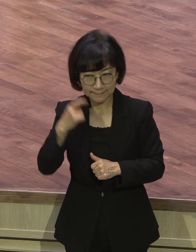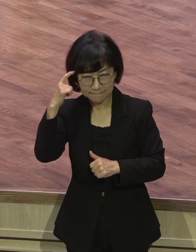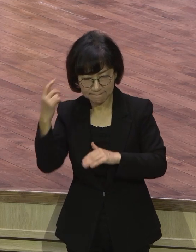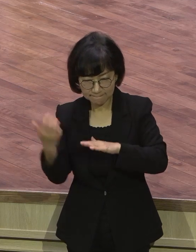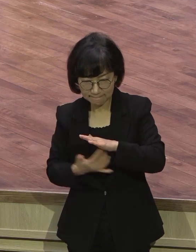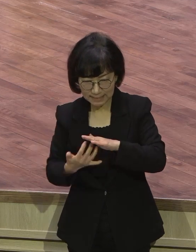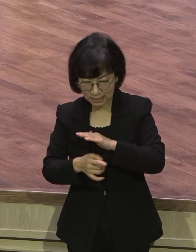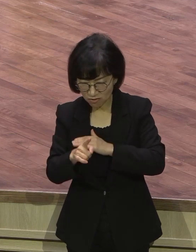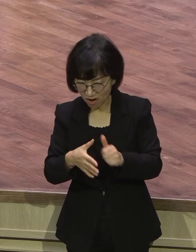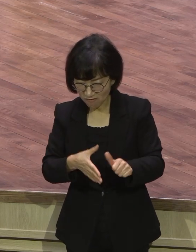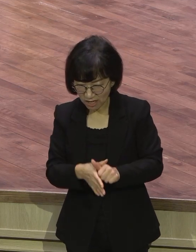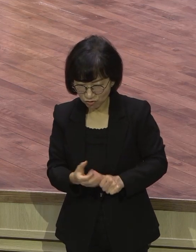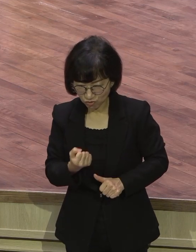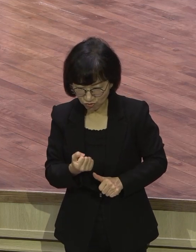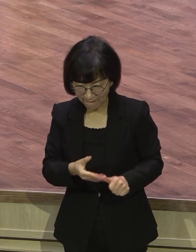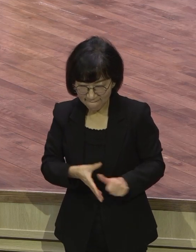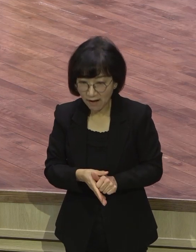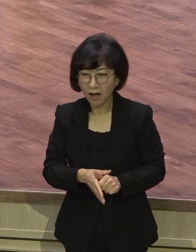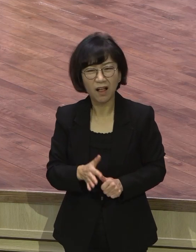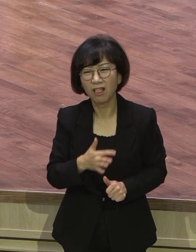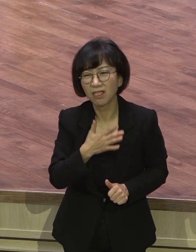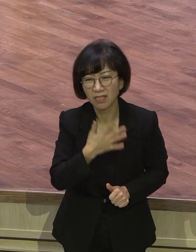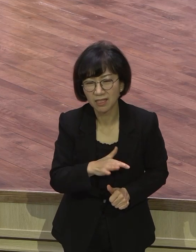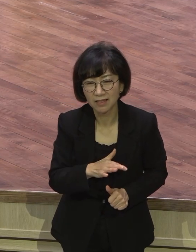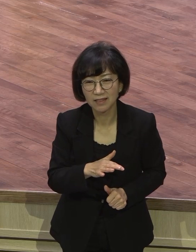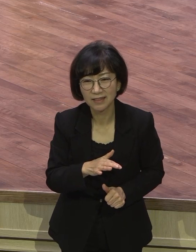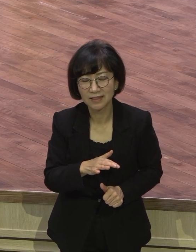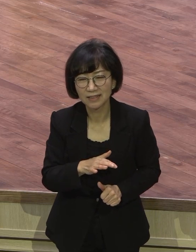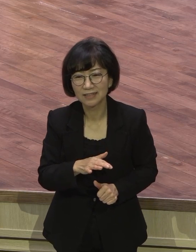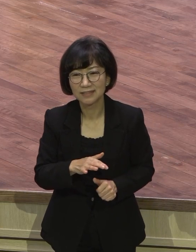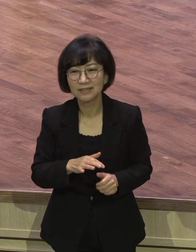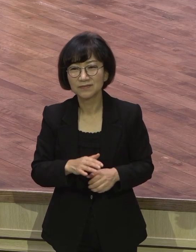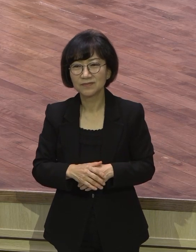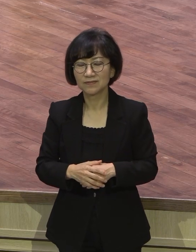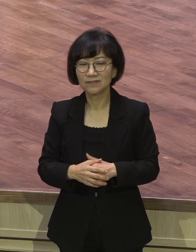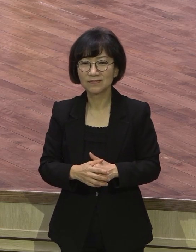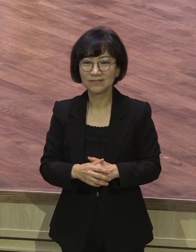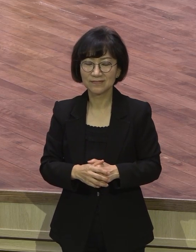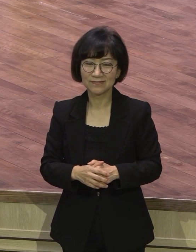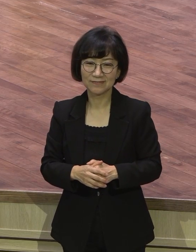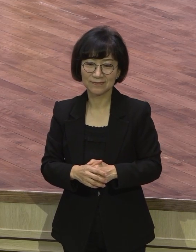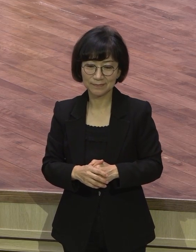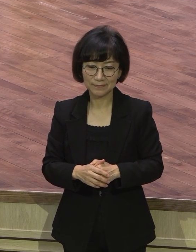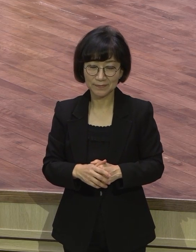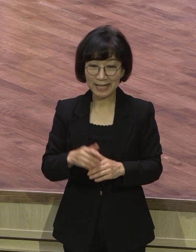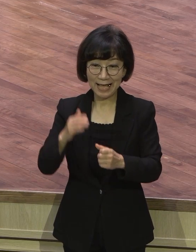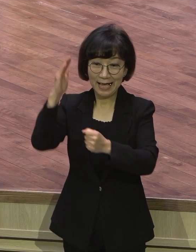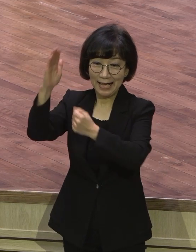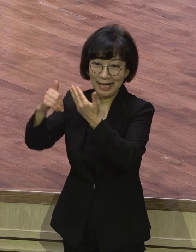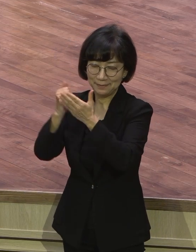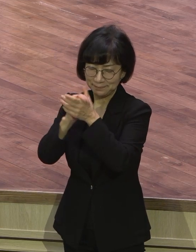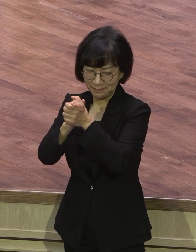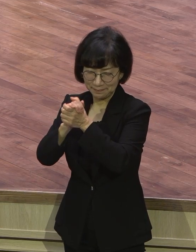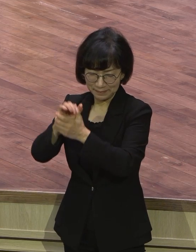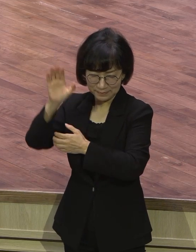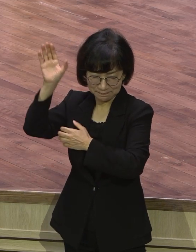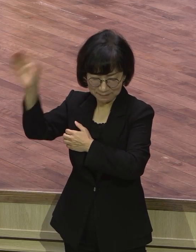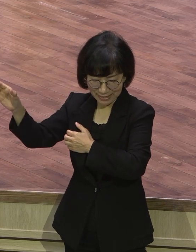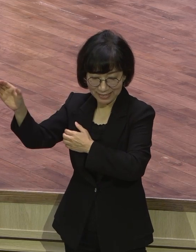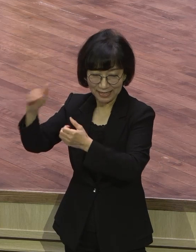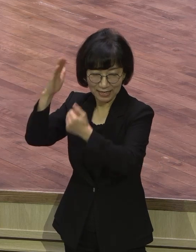써가지고 내 힘을 이용해가지고 사람 죽이고 괴롭힌 적 단 한 번도 없어요. 하나님이 다 알아서